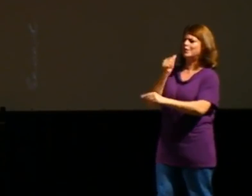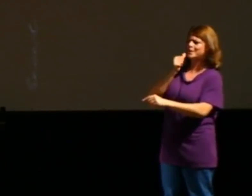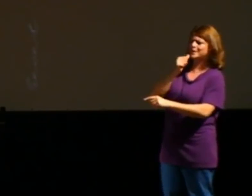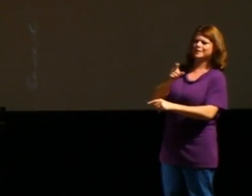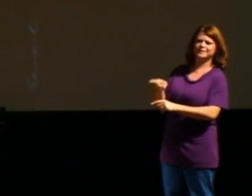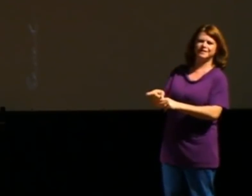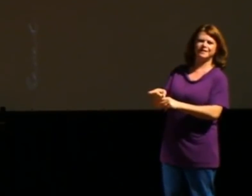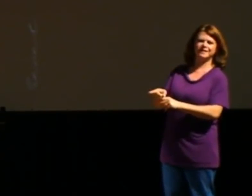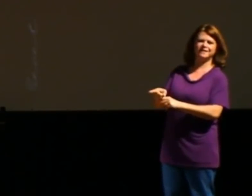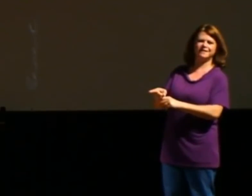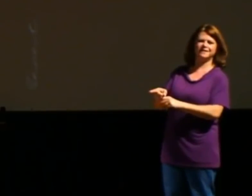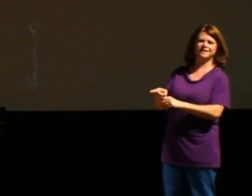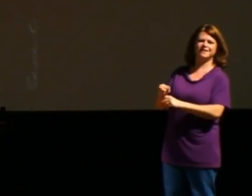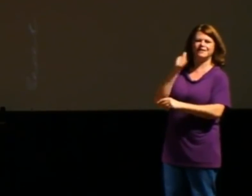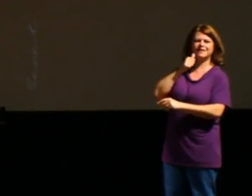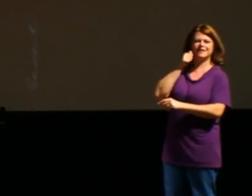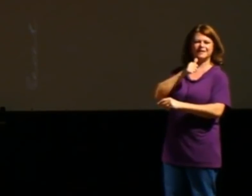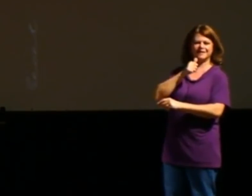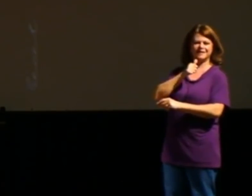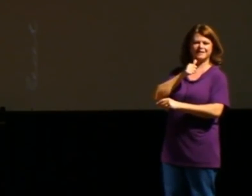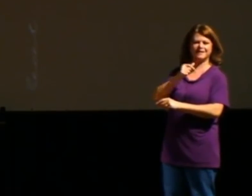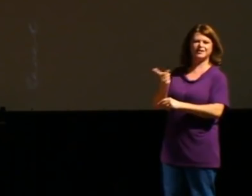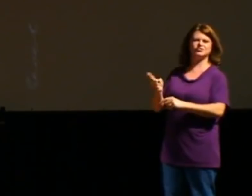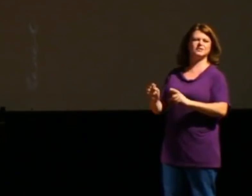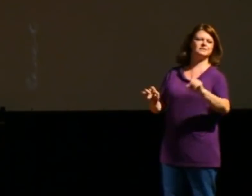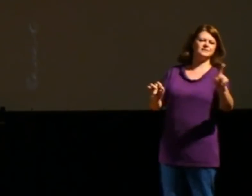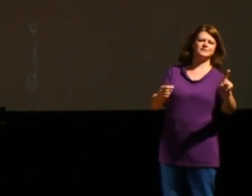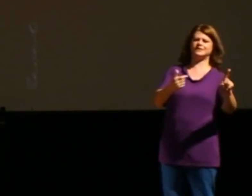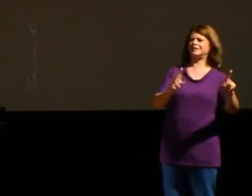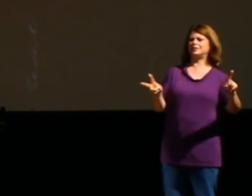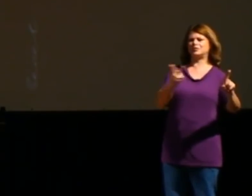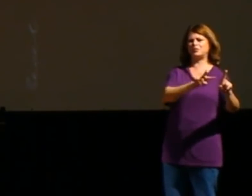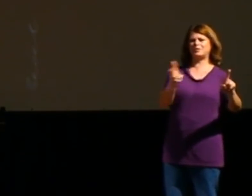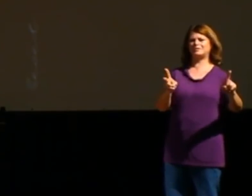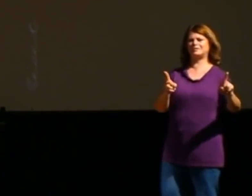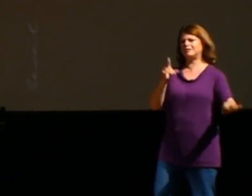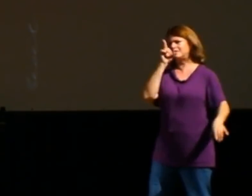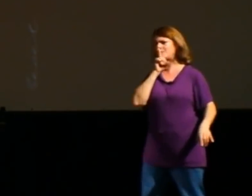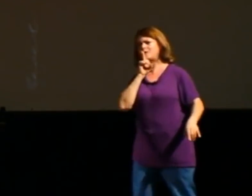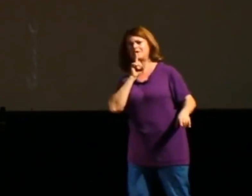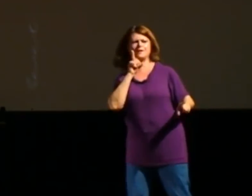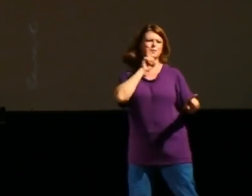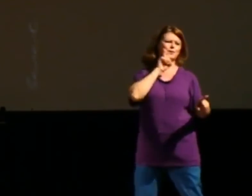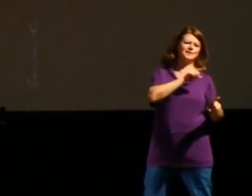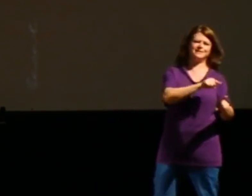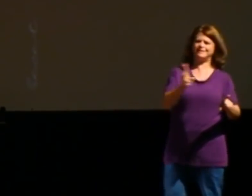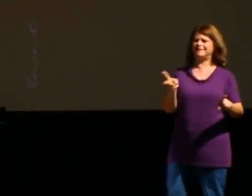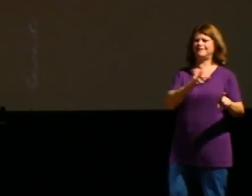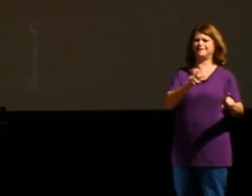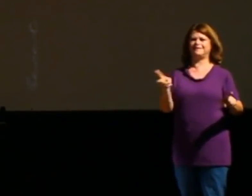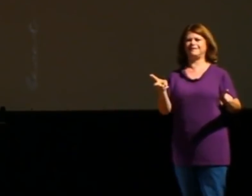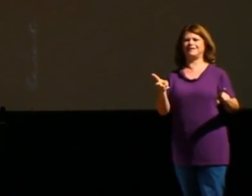entre a Penélope Cruz e a Gwyneth Paltrow. Ele tem uma dúvida cruel. A loura ou a morena? Mas ele gosta da